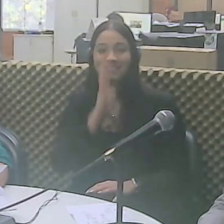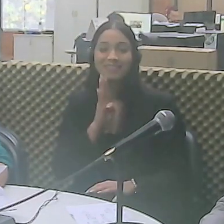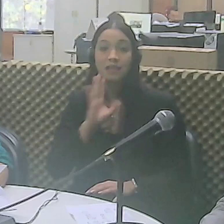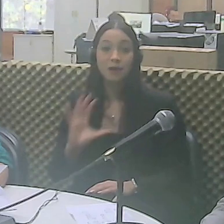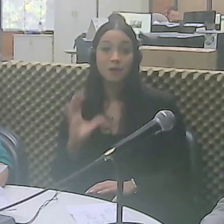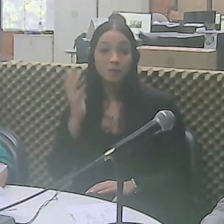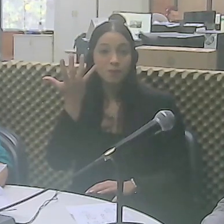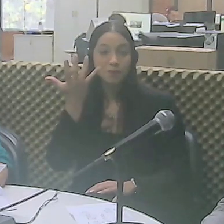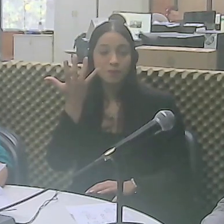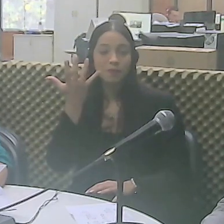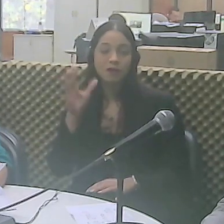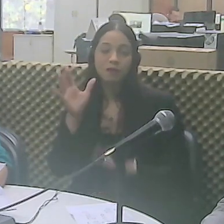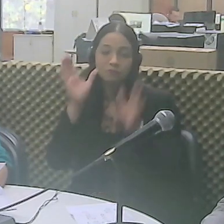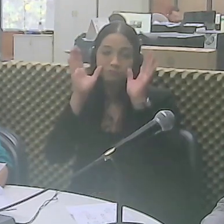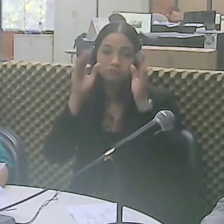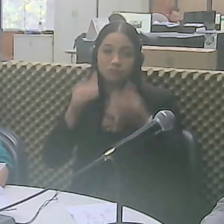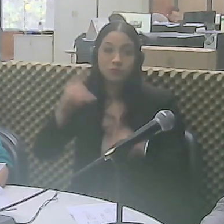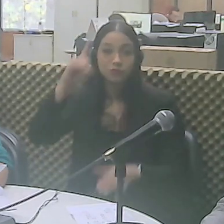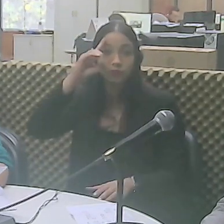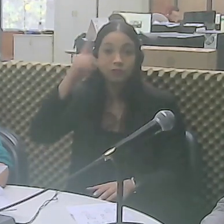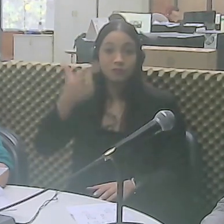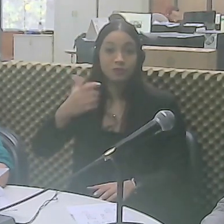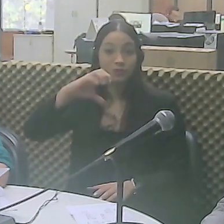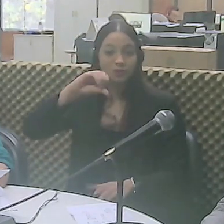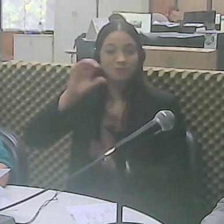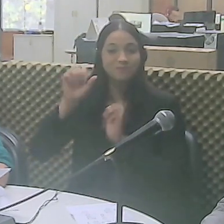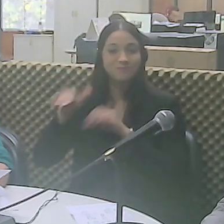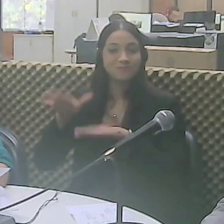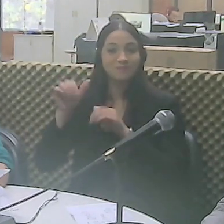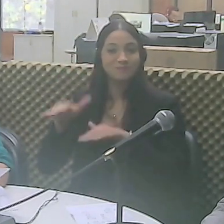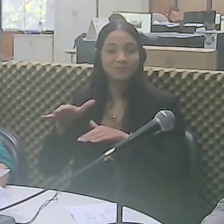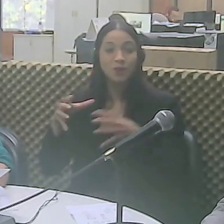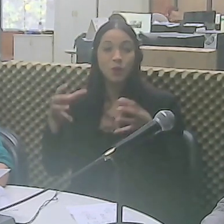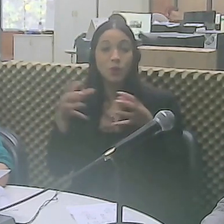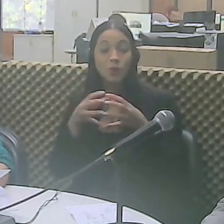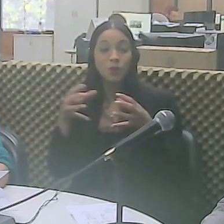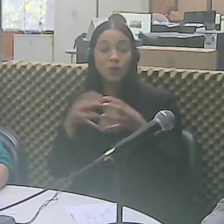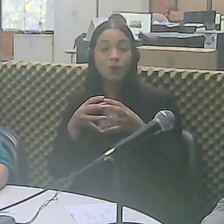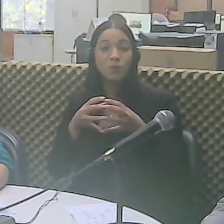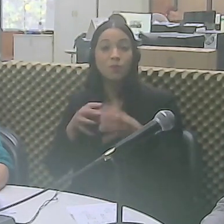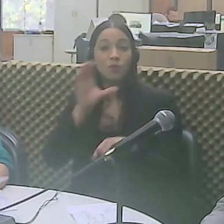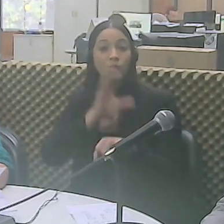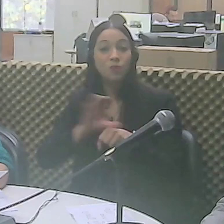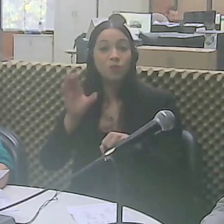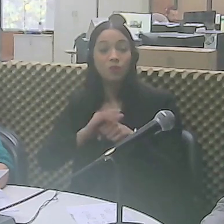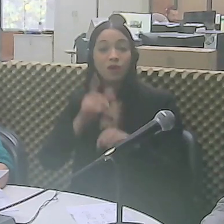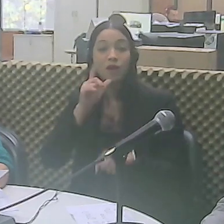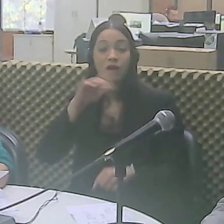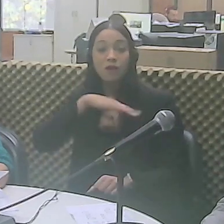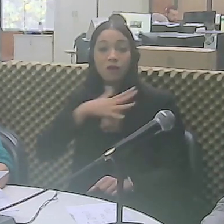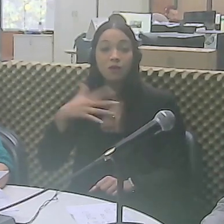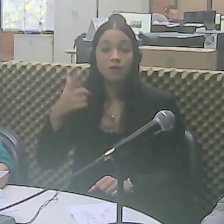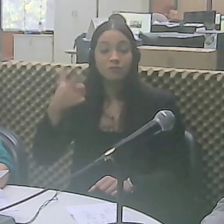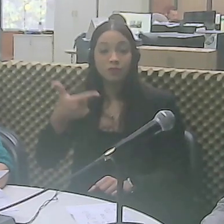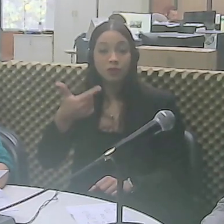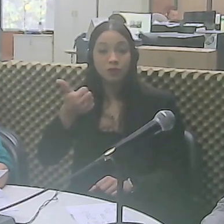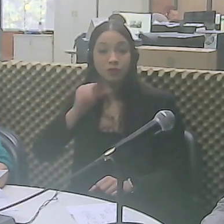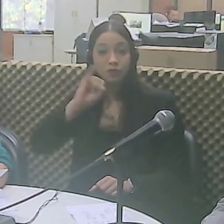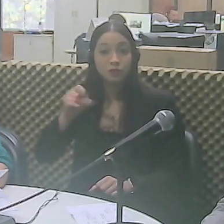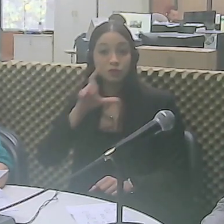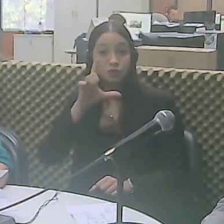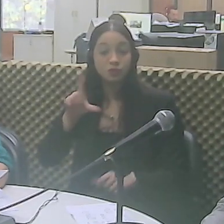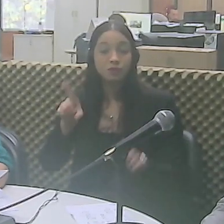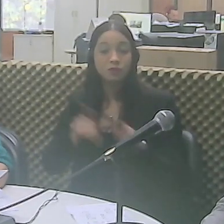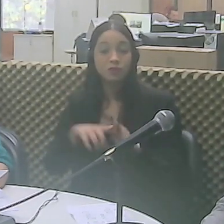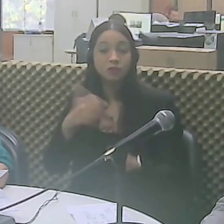Ela vai acontecer mais especificamente no dia 29 de setembro. Para grupos que farão curso de aquaponia em 21 de julho e